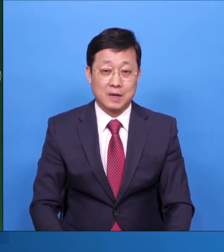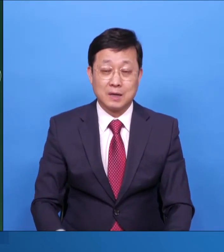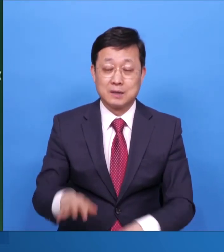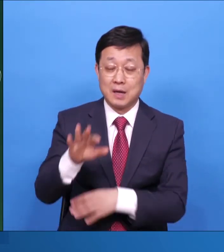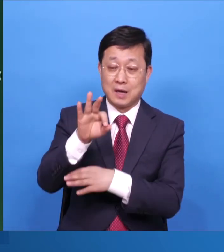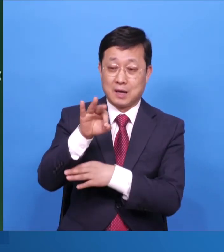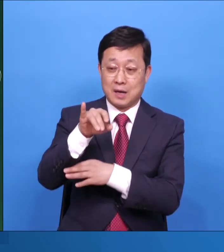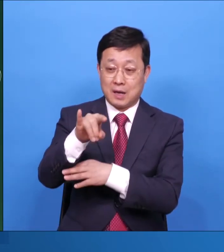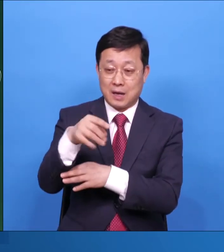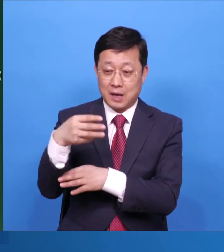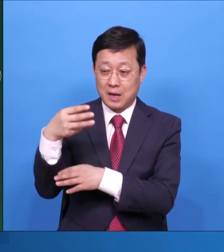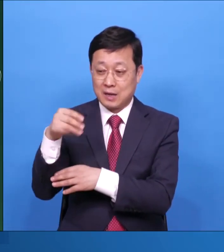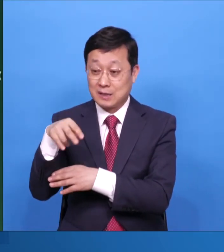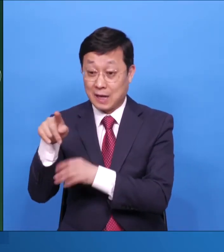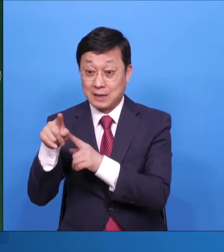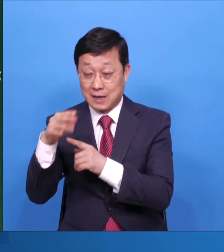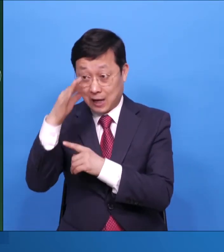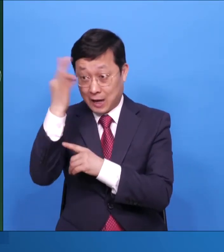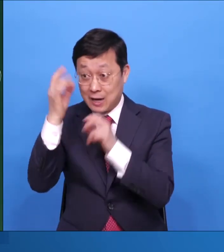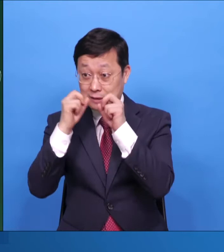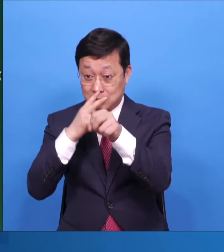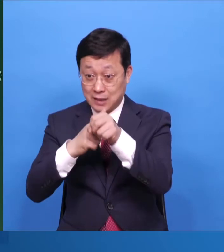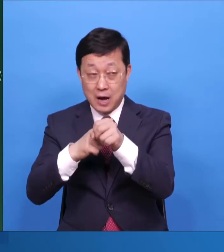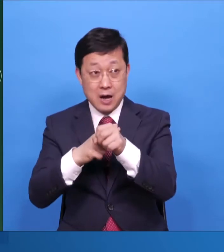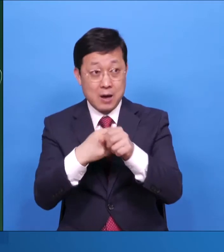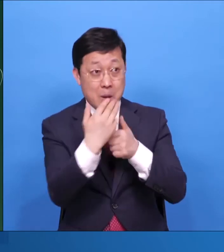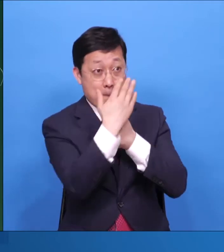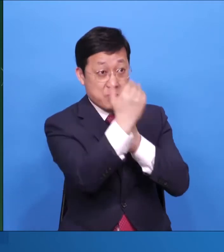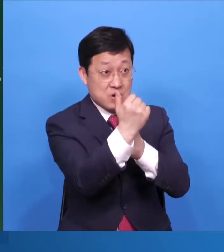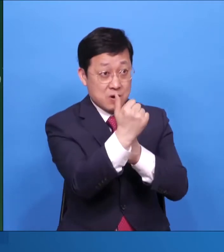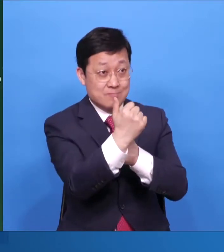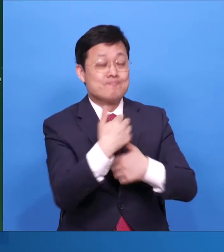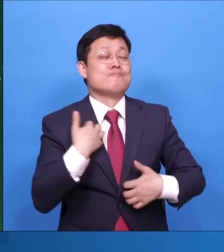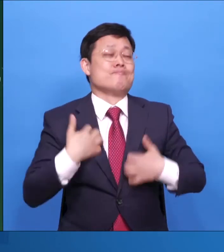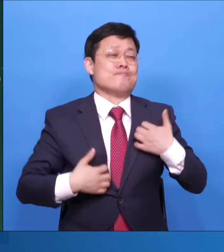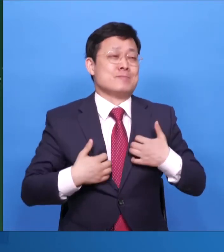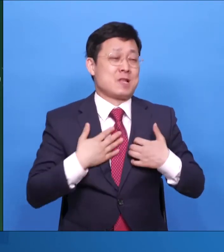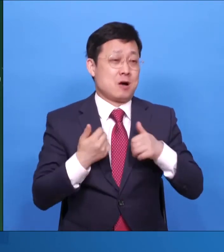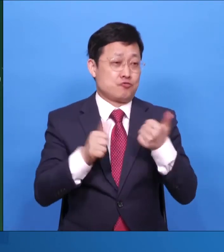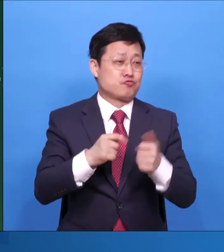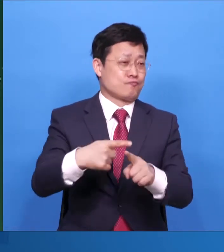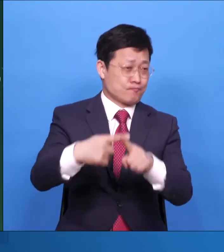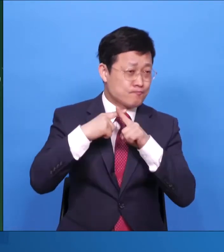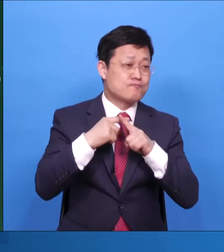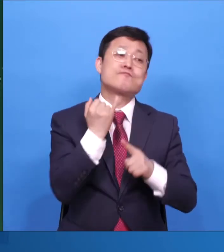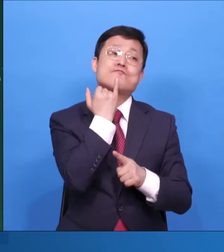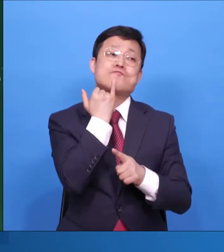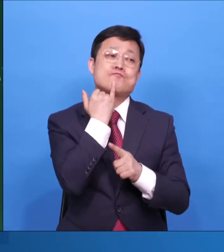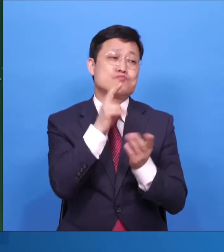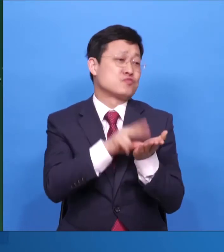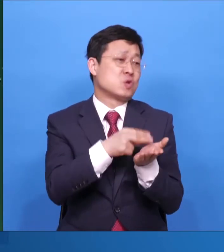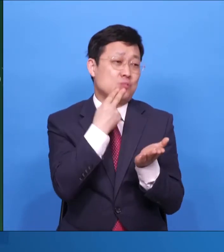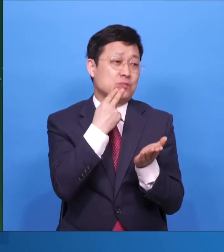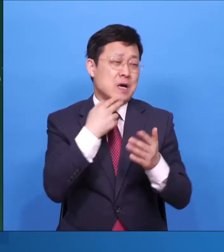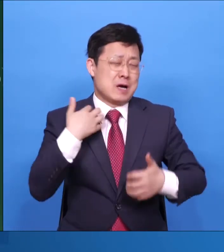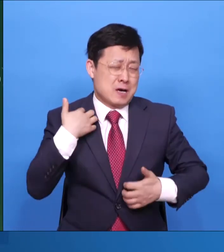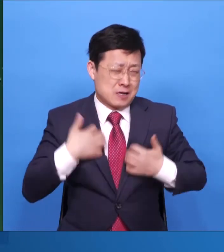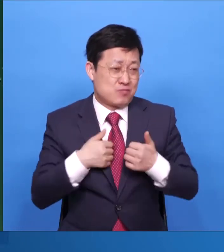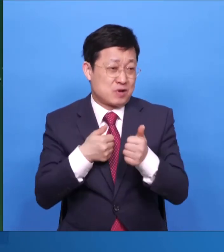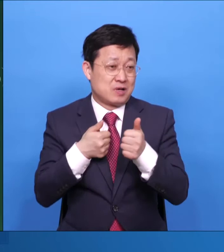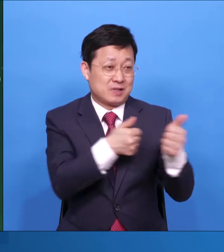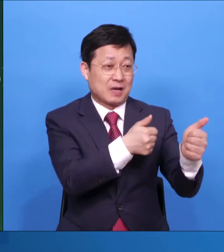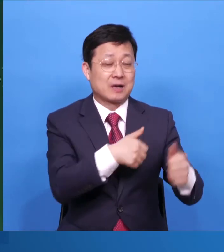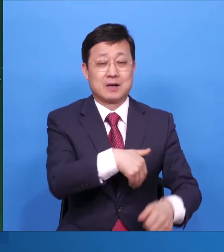따라갔었죠. Por eso con un corazón alegre fue corriendo hacia allí. 죽을 각오하고 기쁜 마음으로. Se preparó incluso para morir y fue hacia allí.